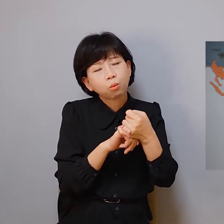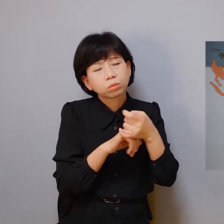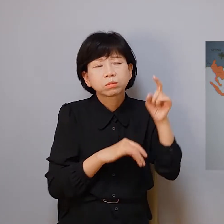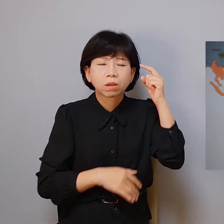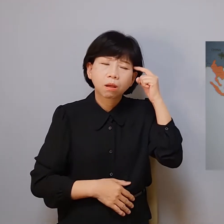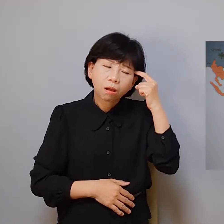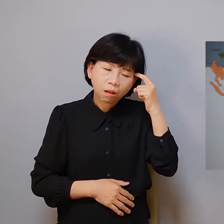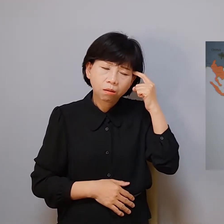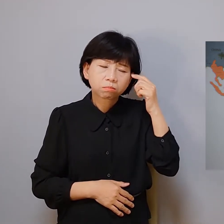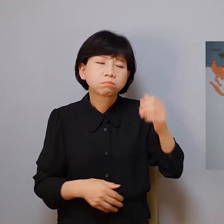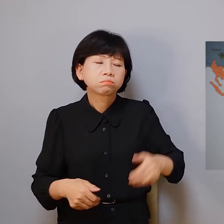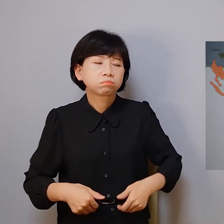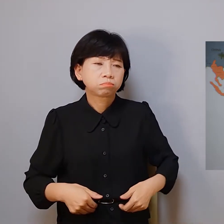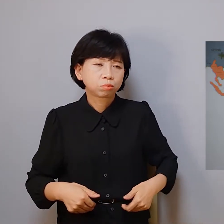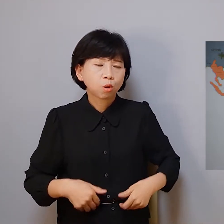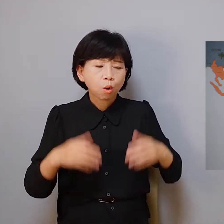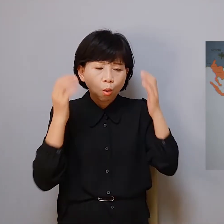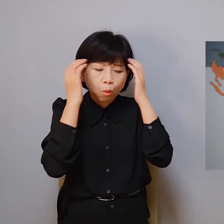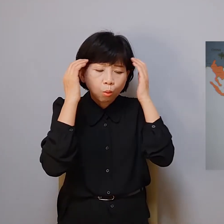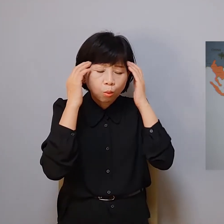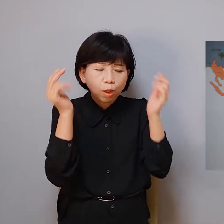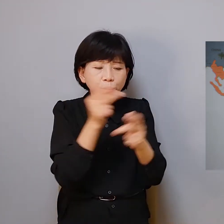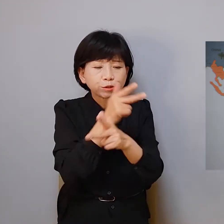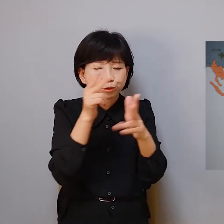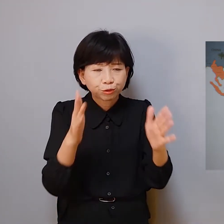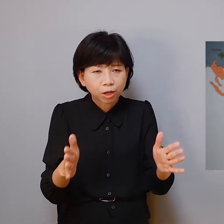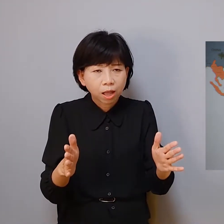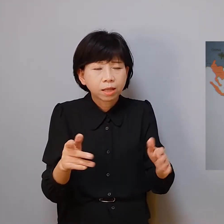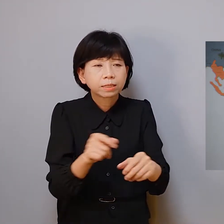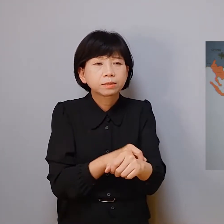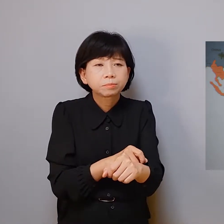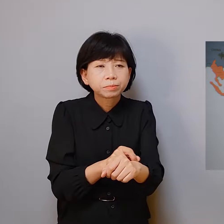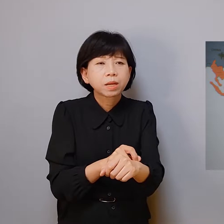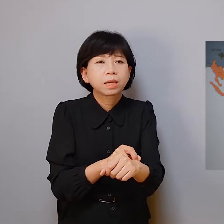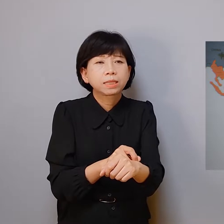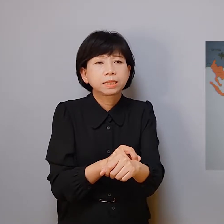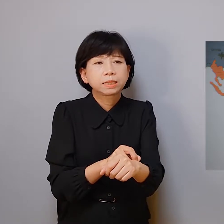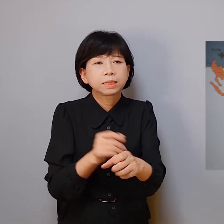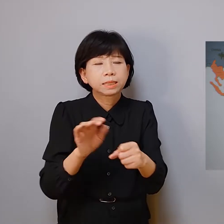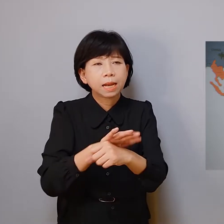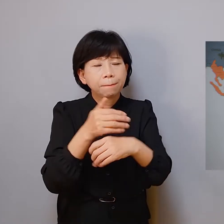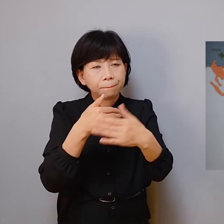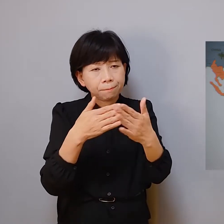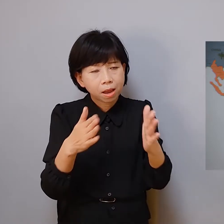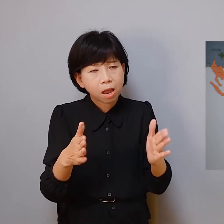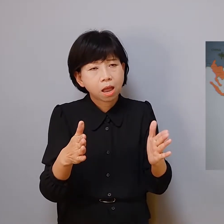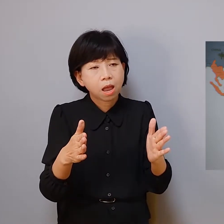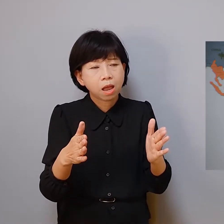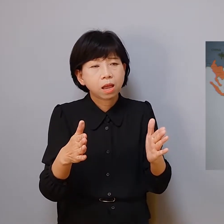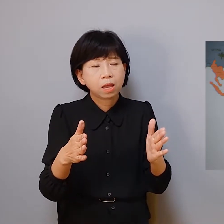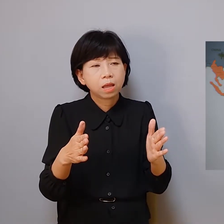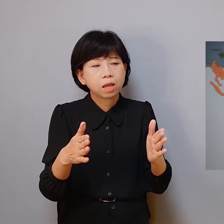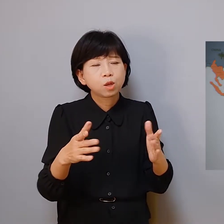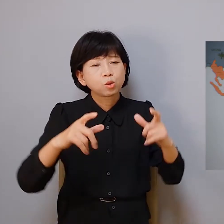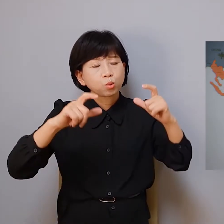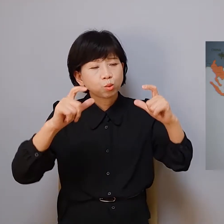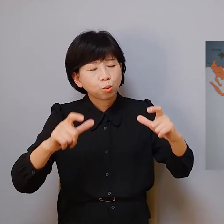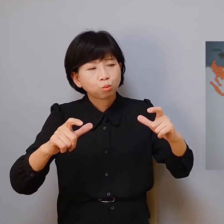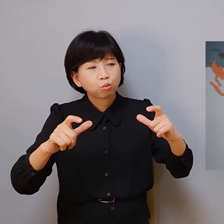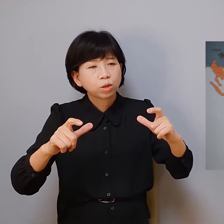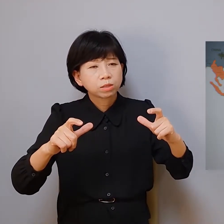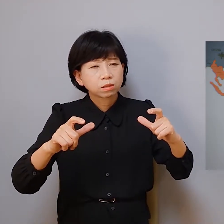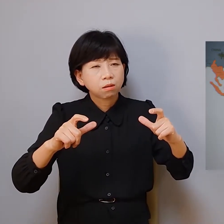그리스도를 생각할 수 있도록 고난 주간에는 특별히 교구에서 마을에서 사랑방에서 같이 이렇게 협력들 하셔서